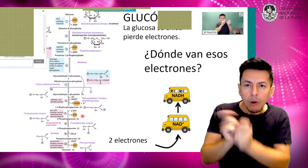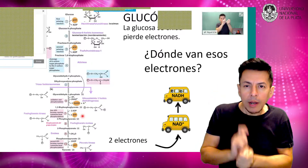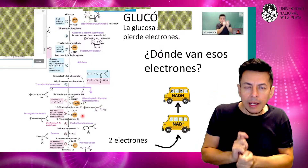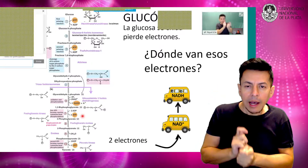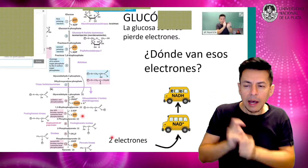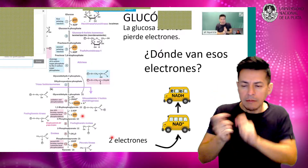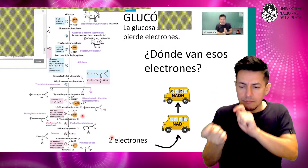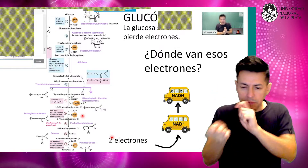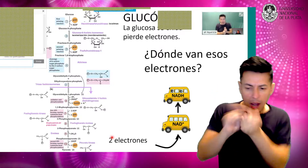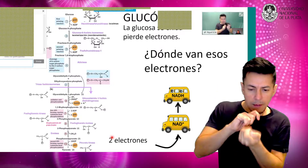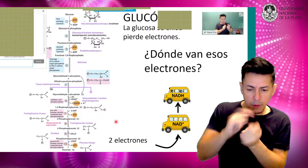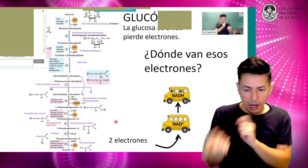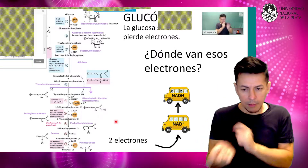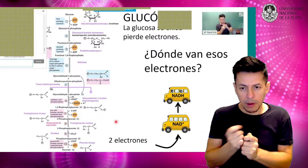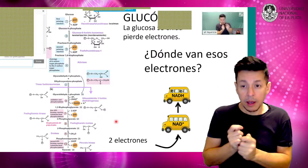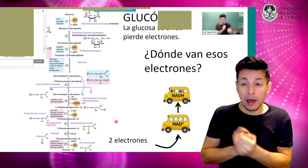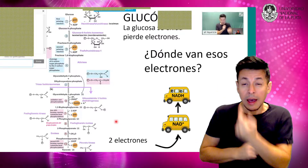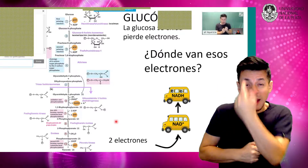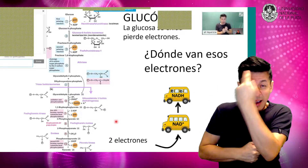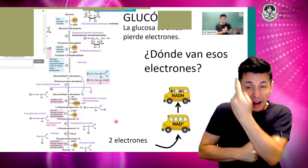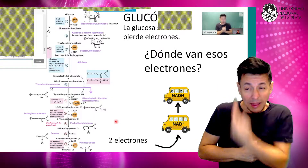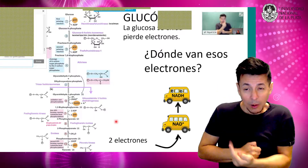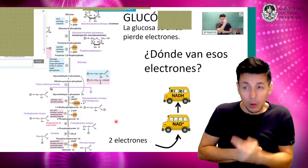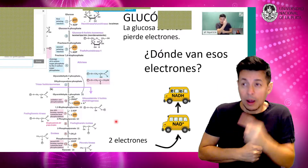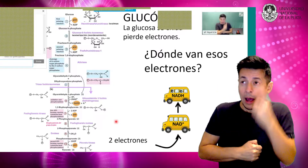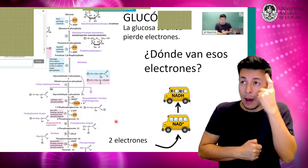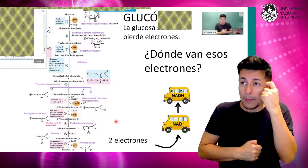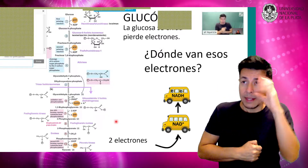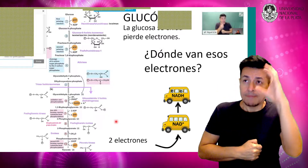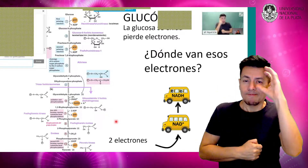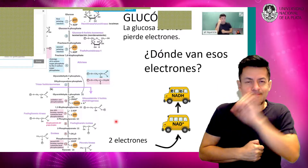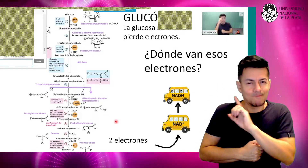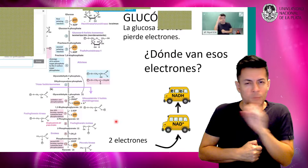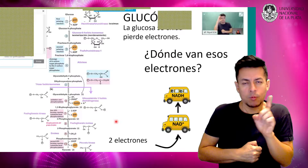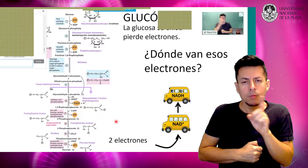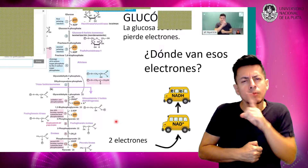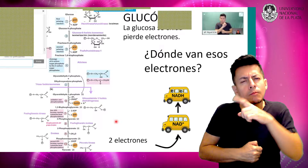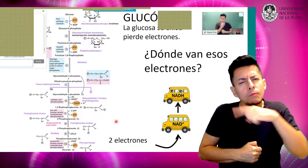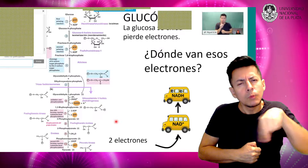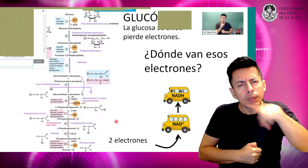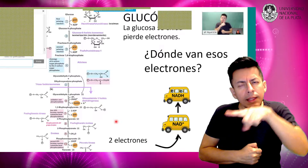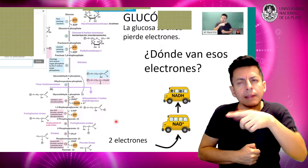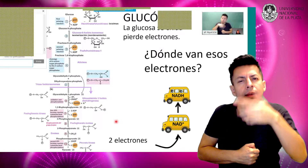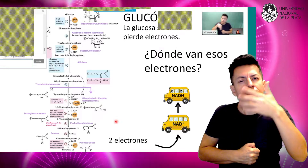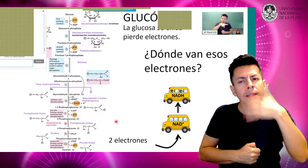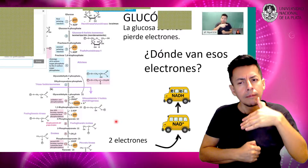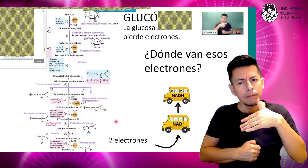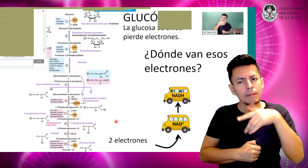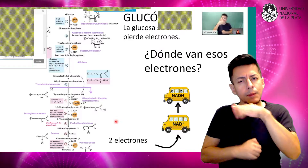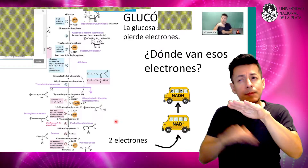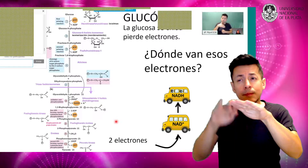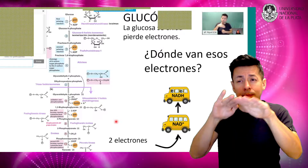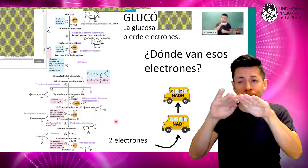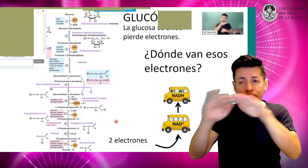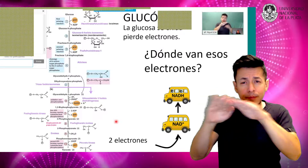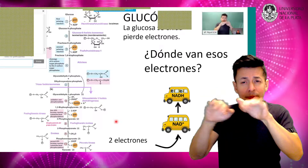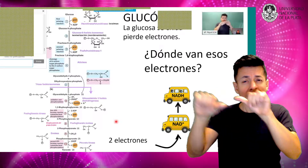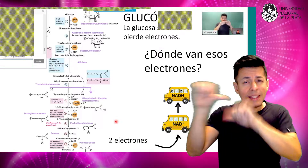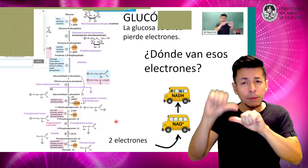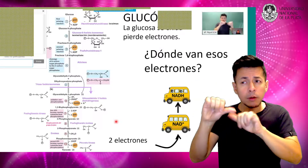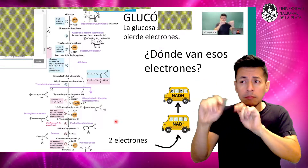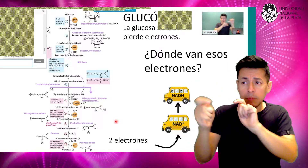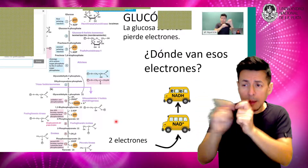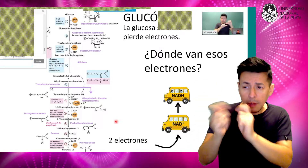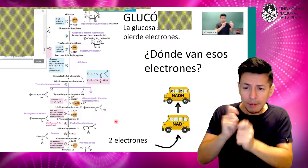de memoria cada uno de estos pasos, pero sí comprender que cuando tenemos un listado de reacciones de este estilo, es una